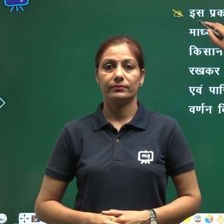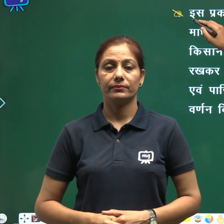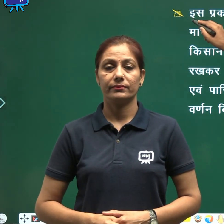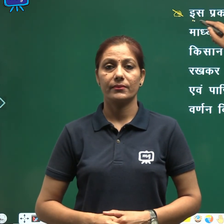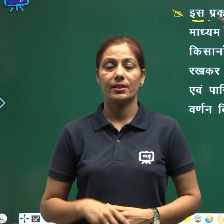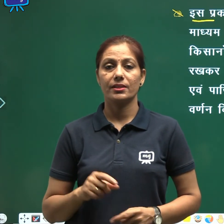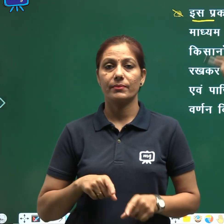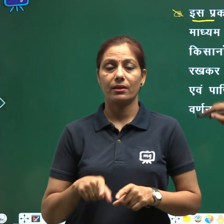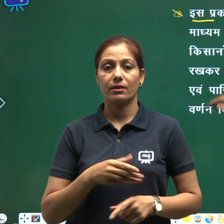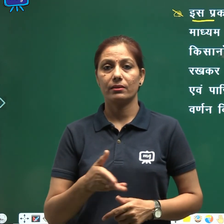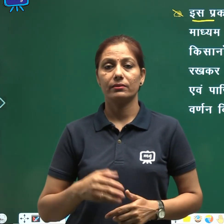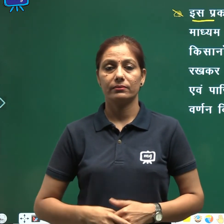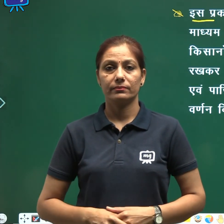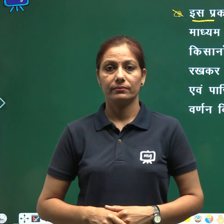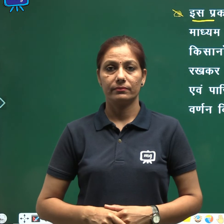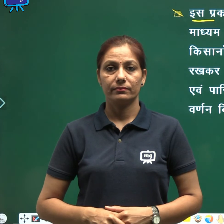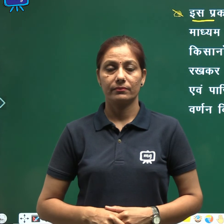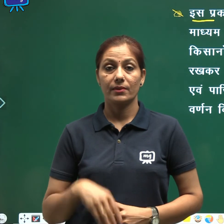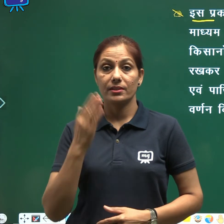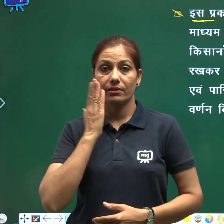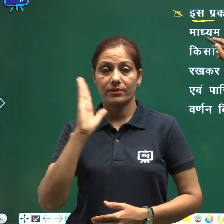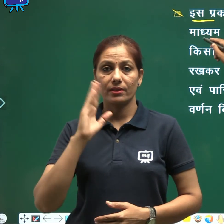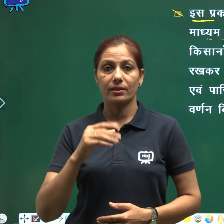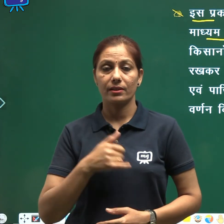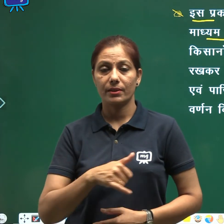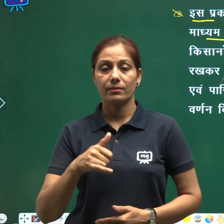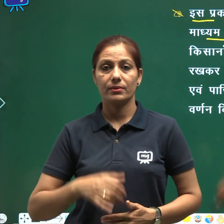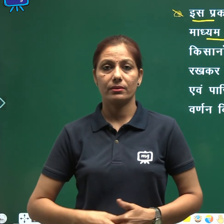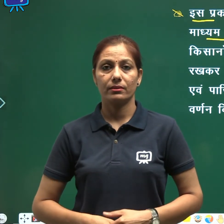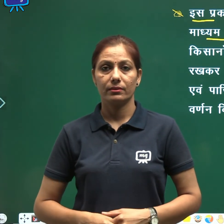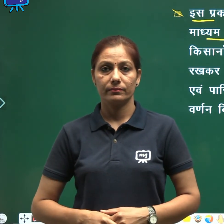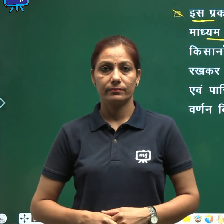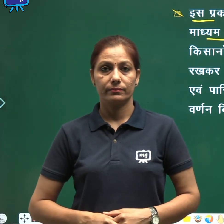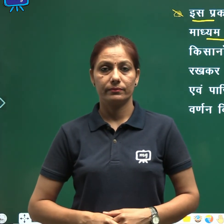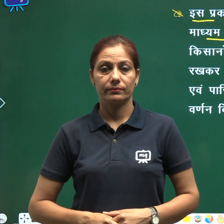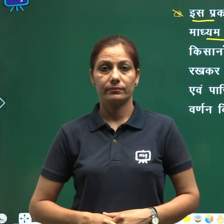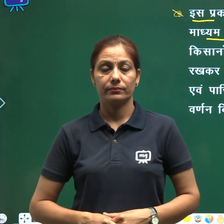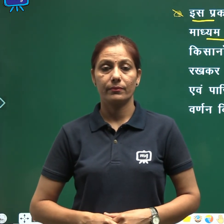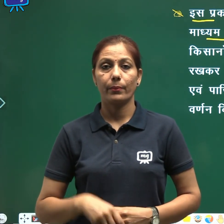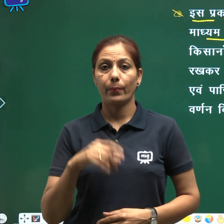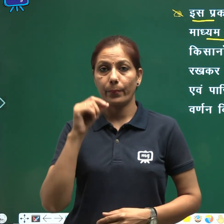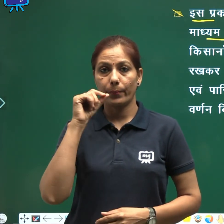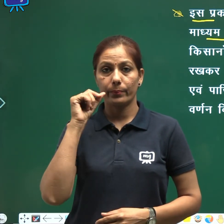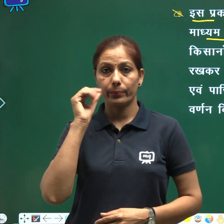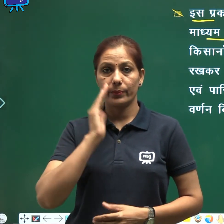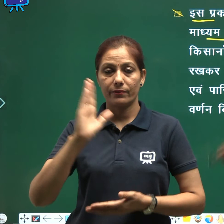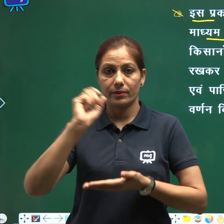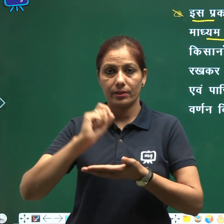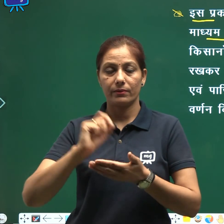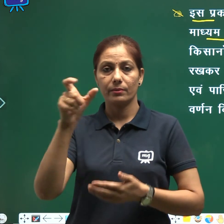इस प्रकार इस कविता के माध्यम से पंत जी ने